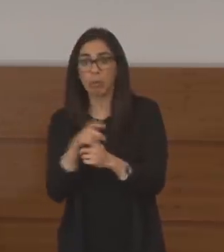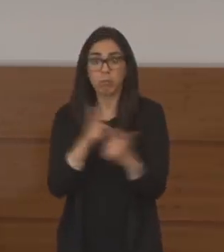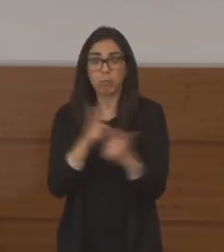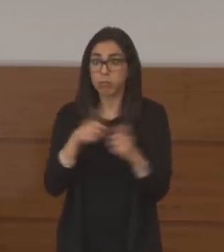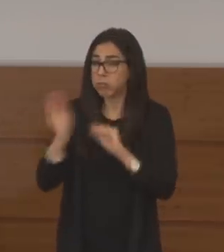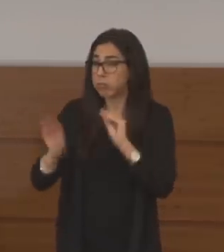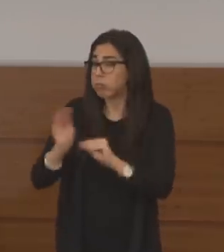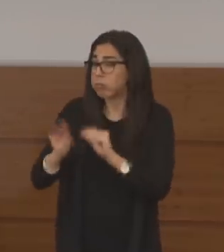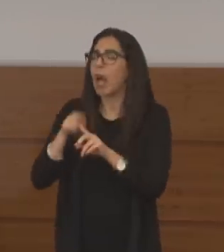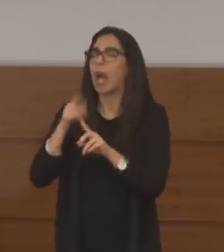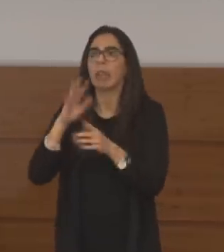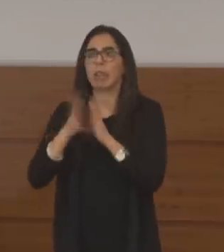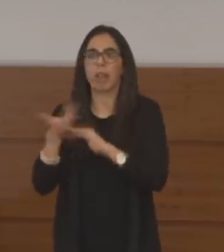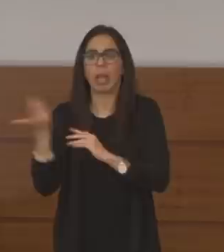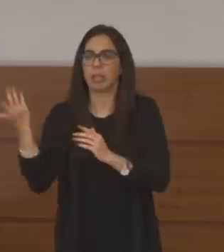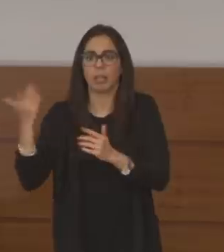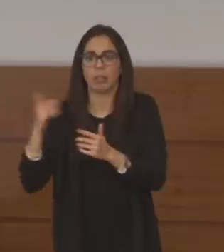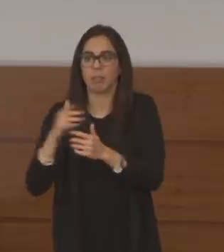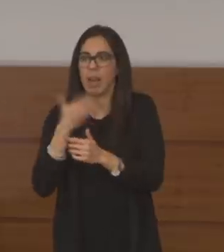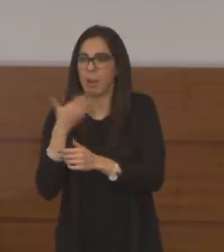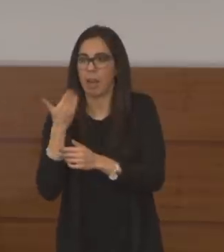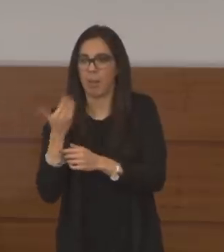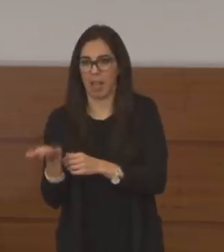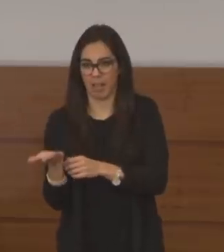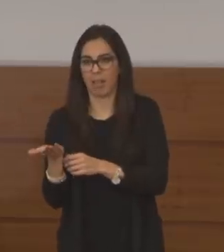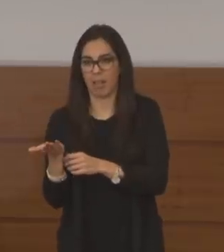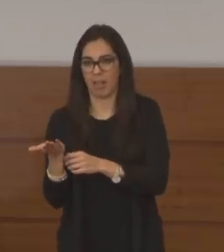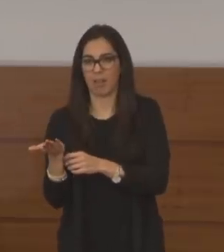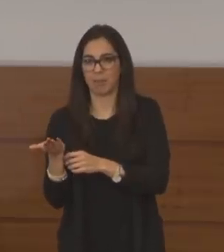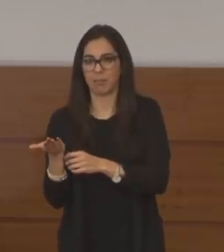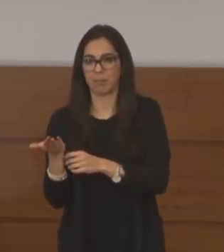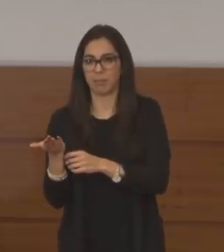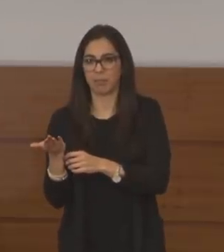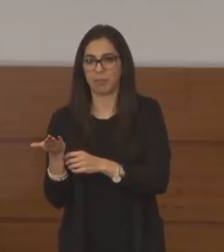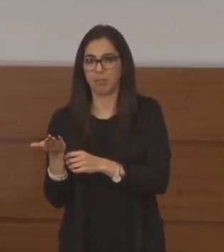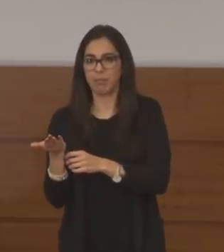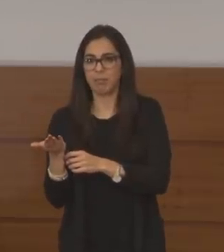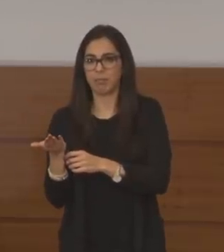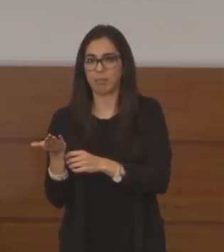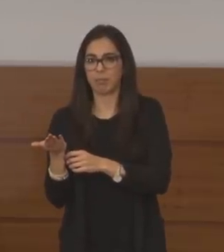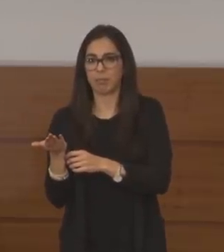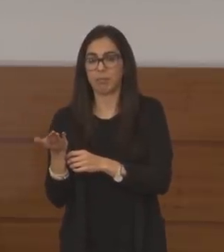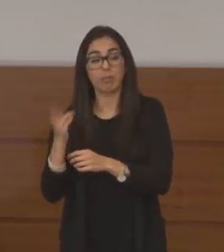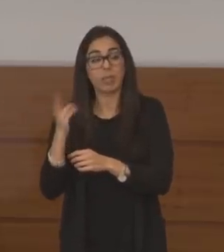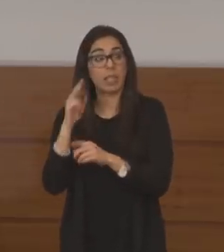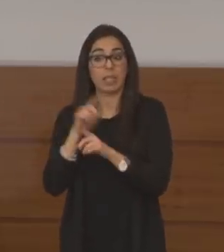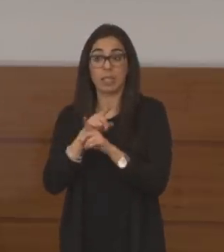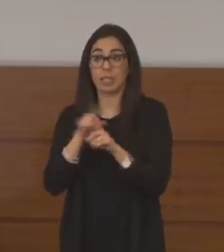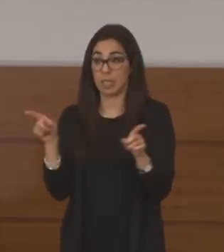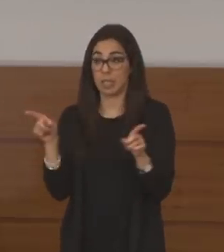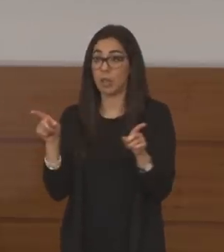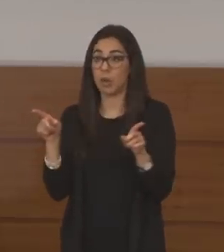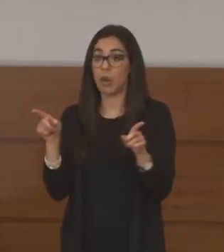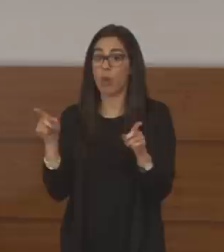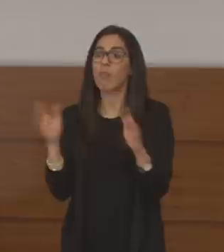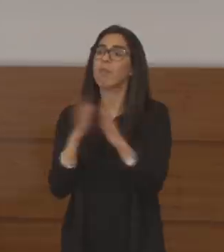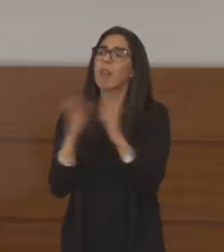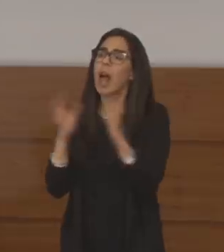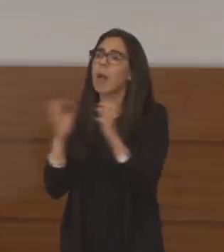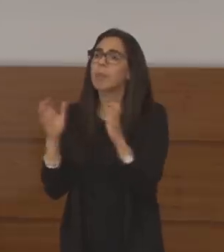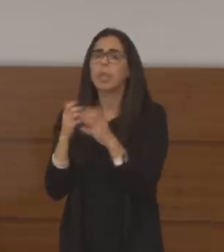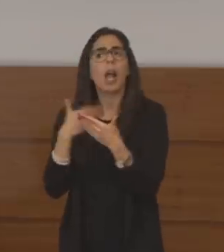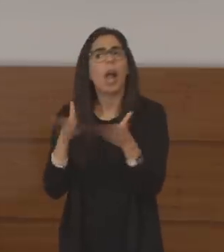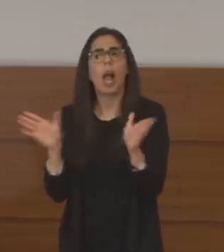difficoltà e quindi non si trova questo materiale non ricordiamo le attività produttive non sono state chiuse